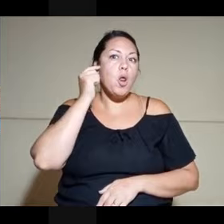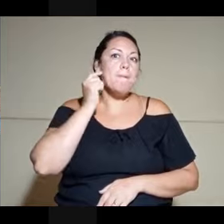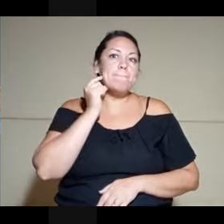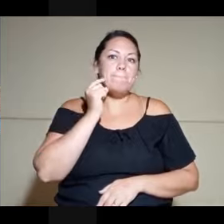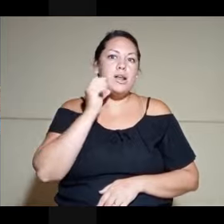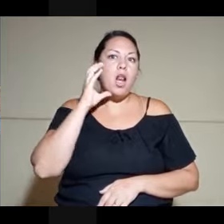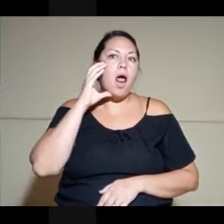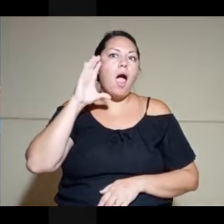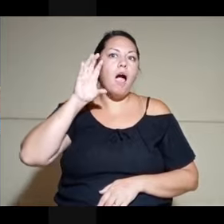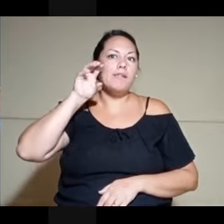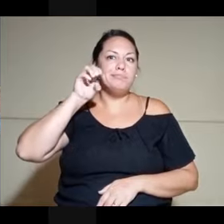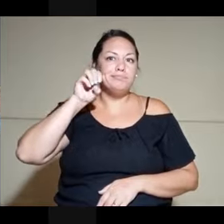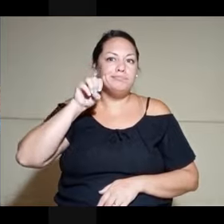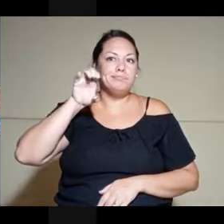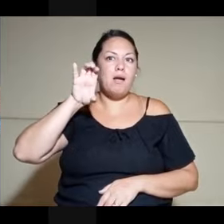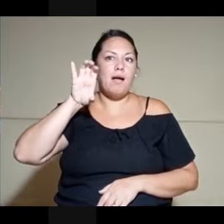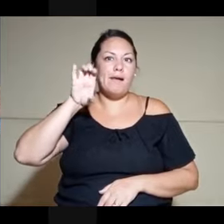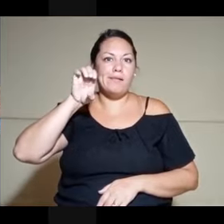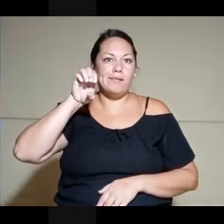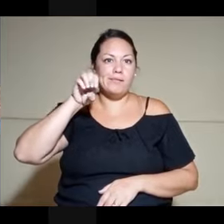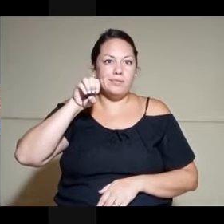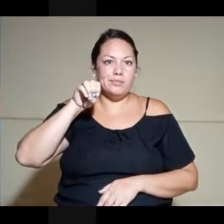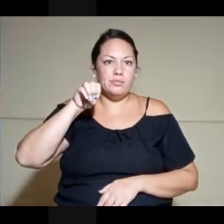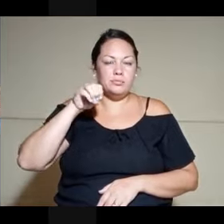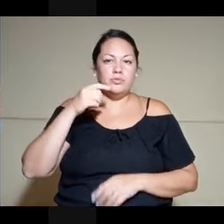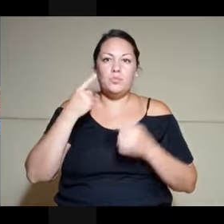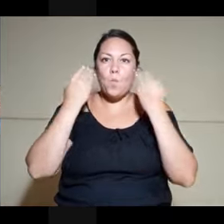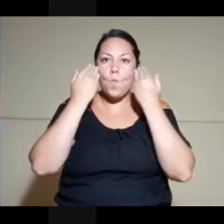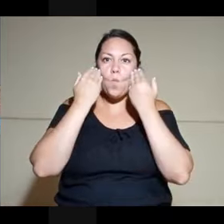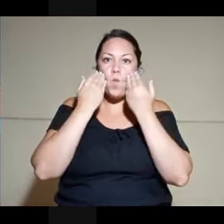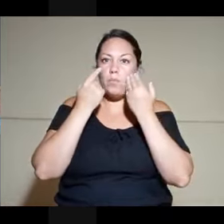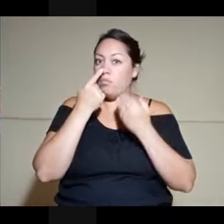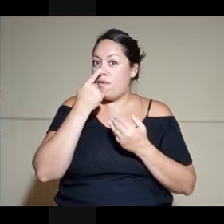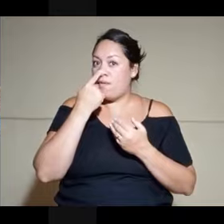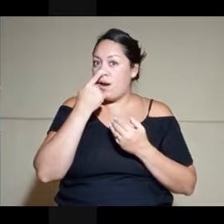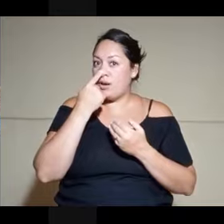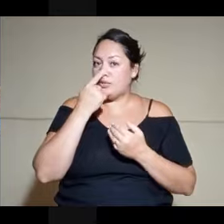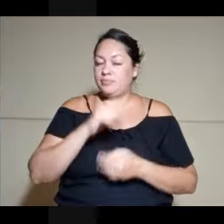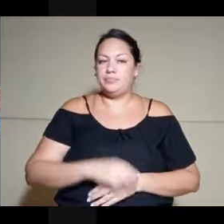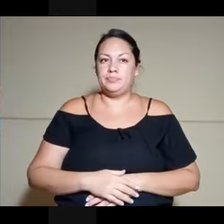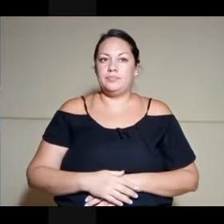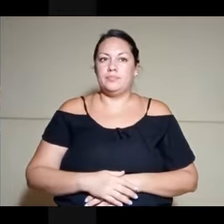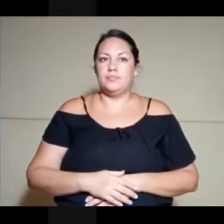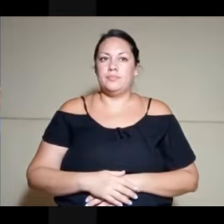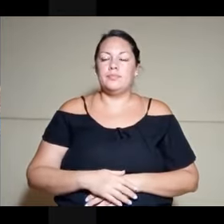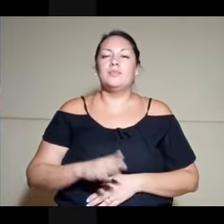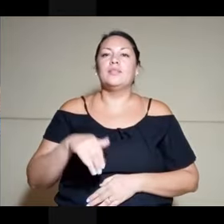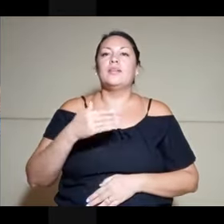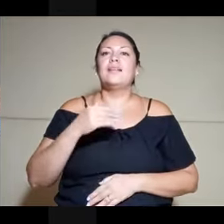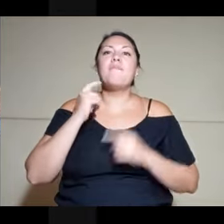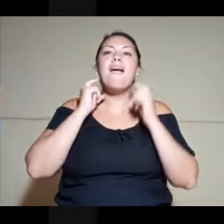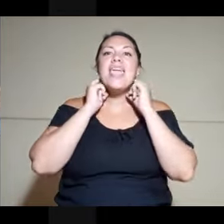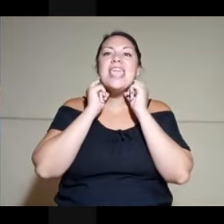sería el maxilar superior. La arcada dentaria, el maxilar superior, todo lo que serían los carrillos, ¿sí?,